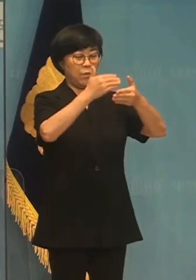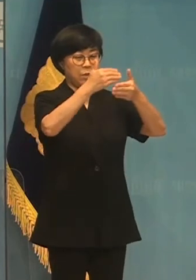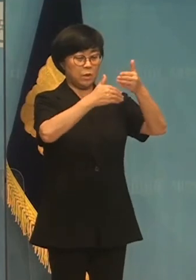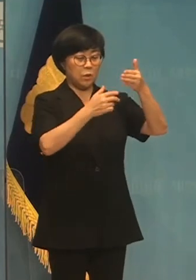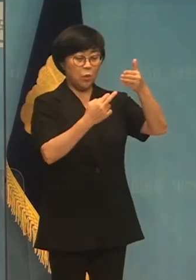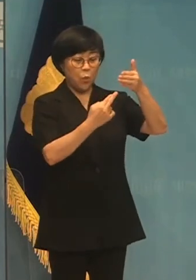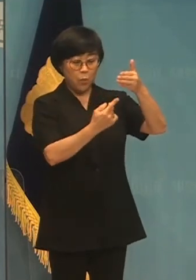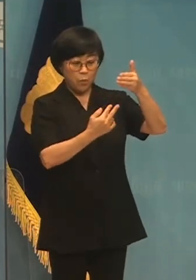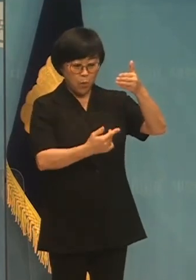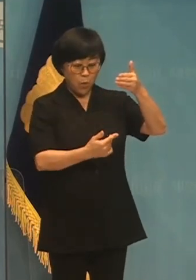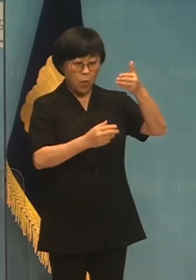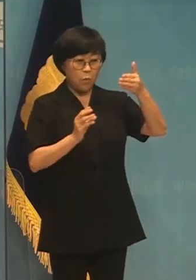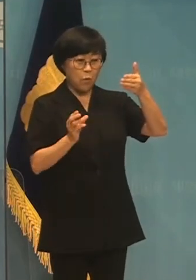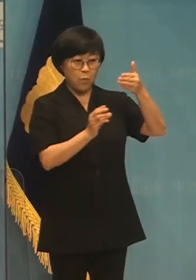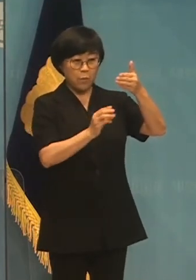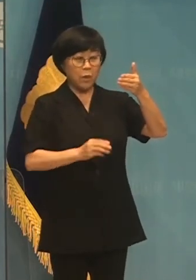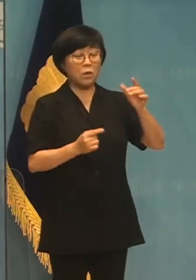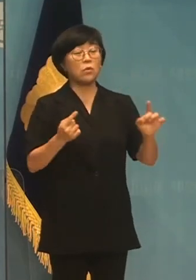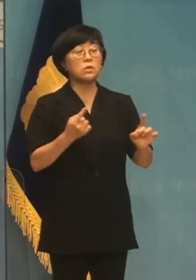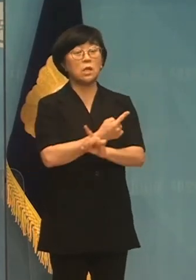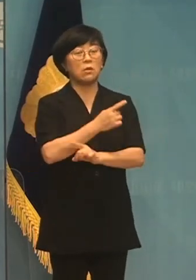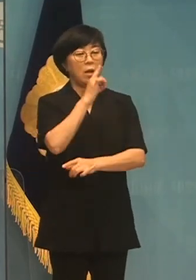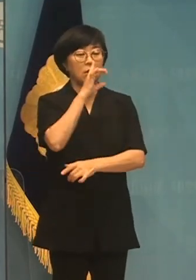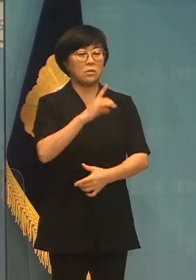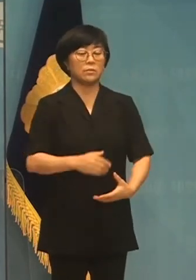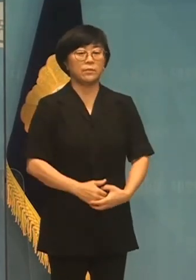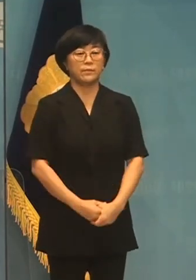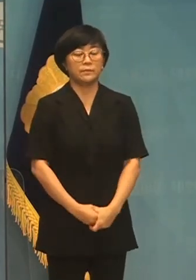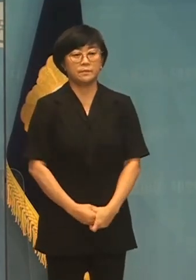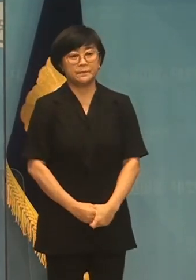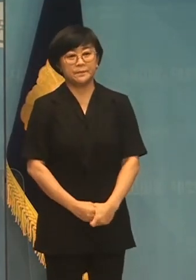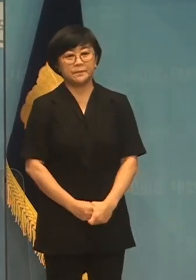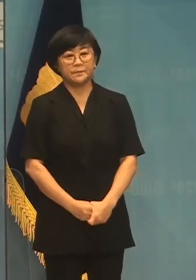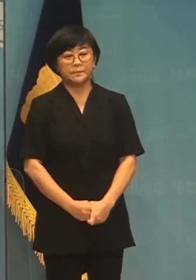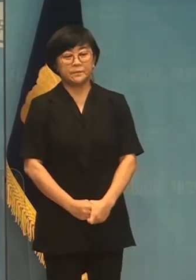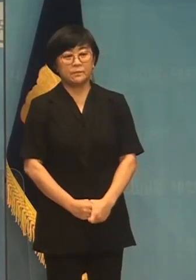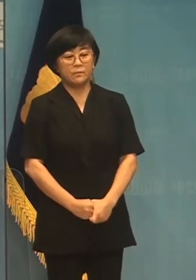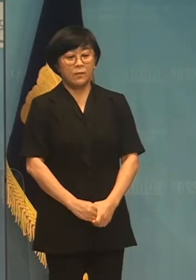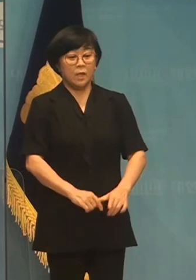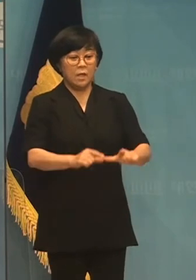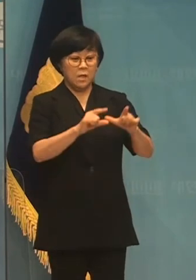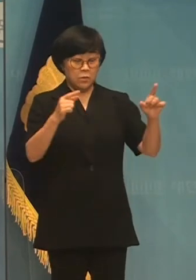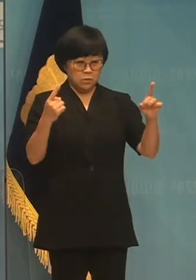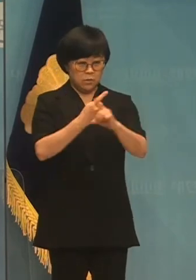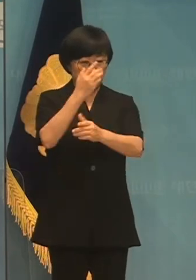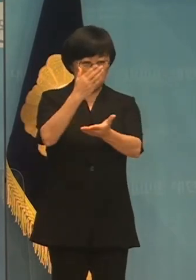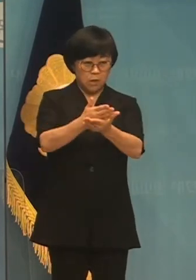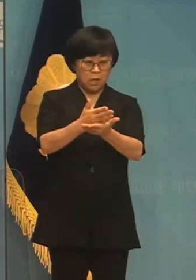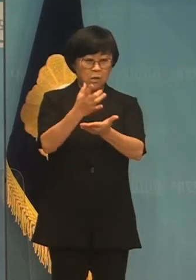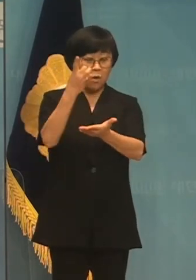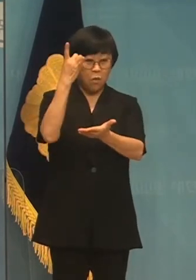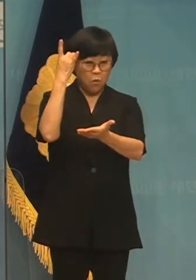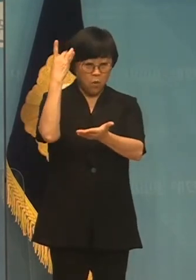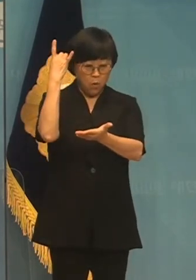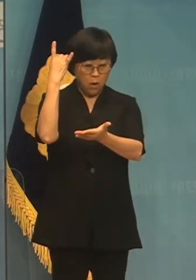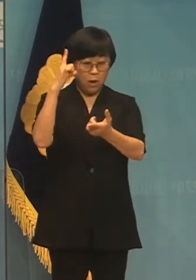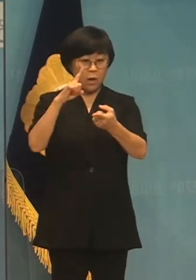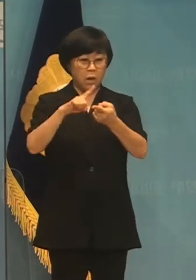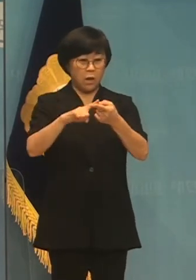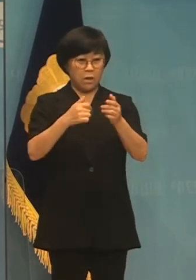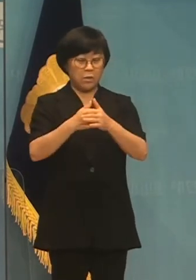장 넣었다 뺐다 한다고 해서 될 일이 아닙니다. 일부 수정이 아니라